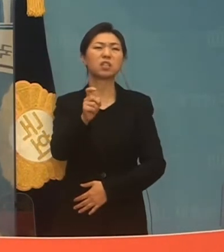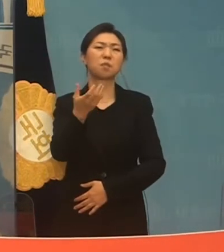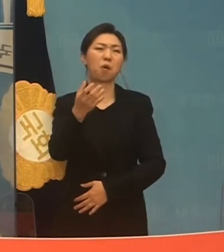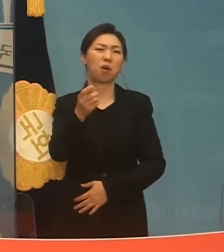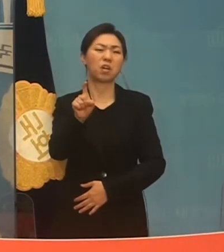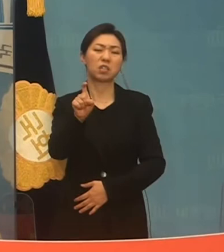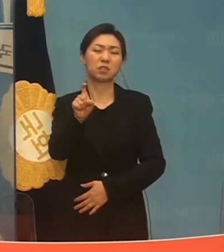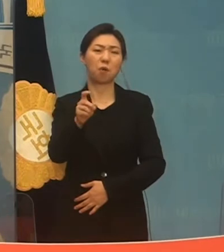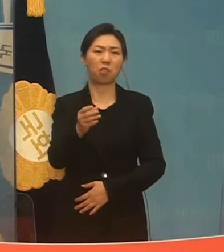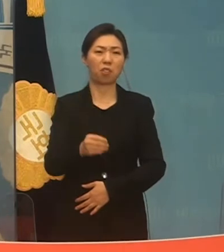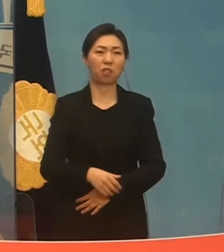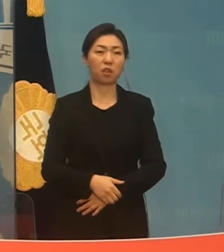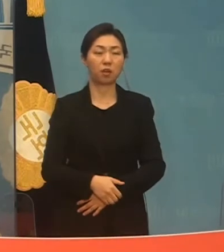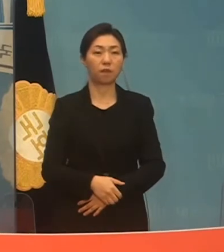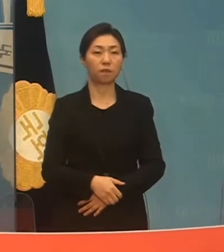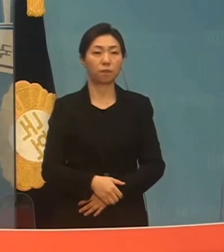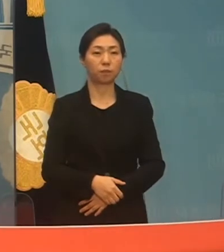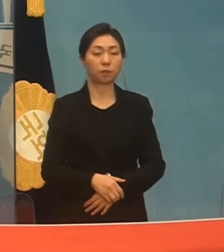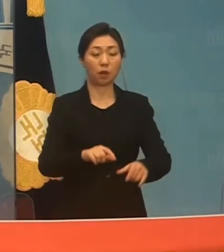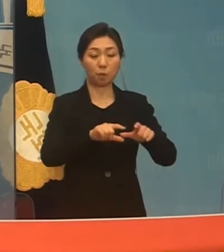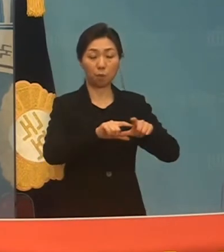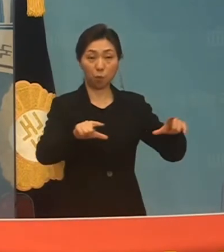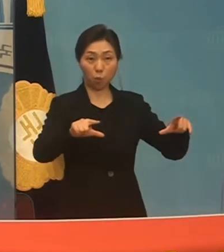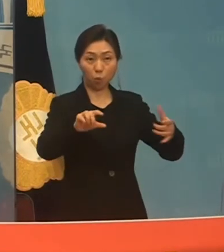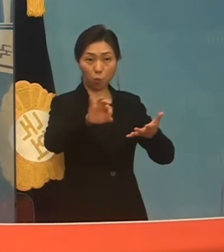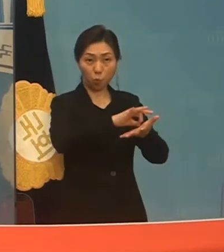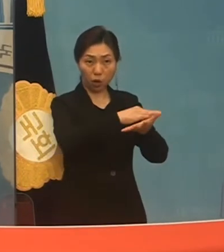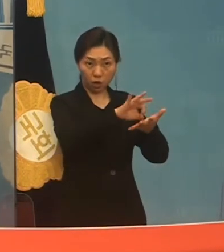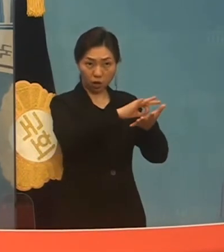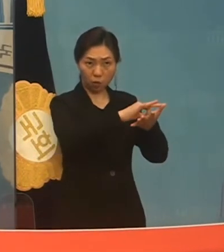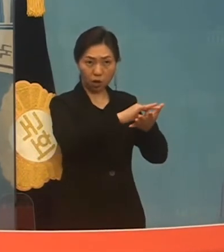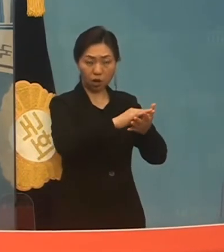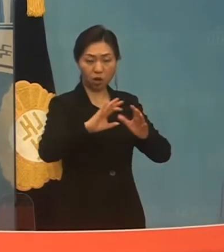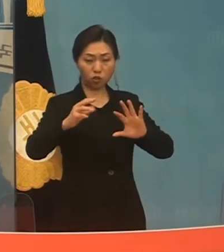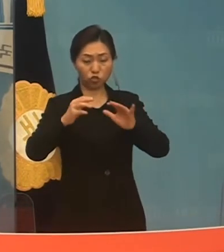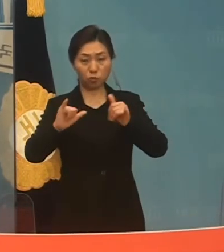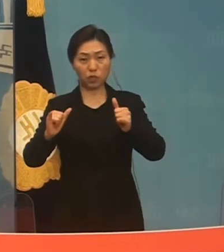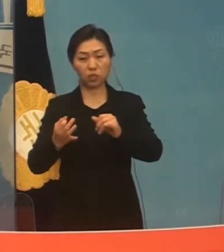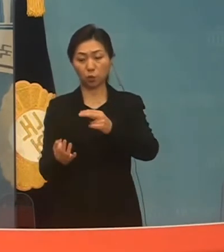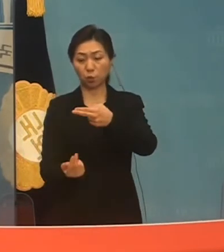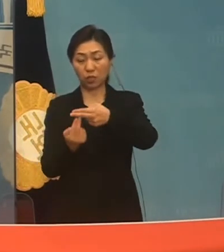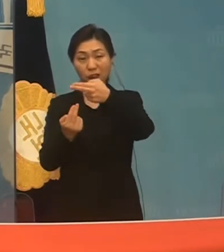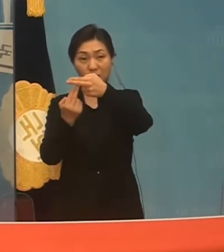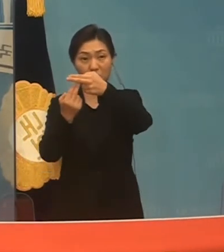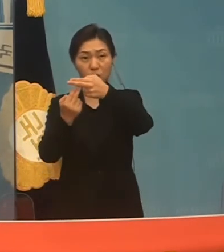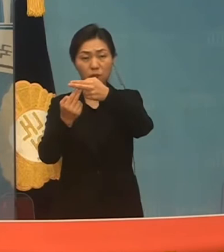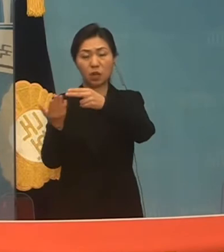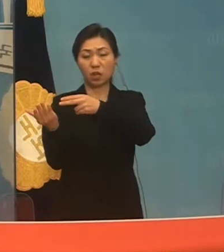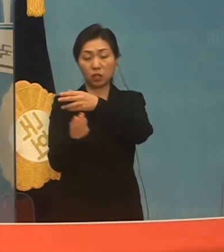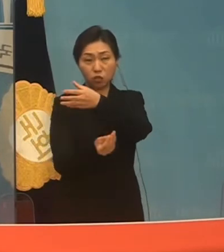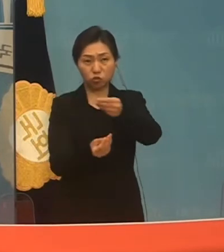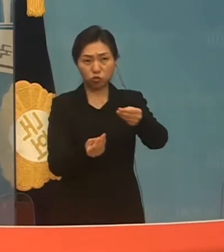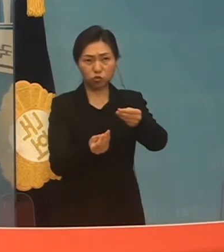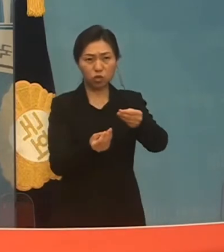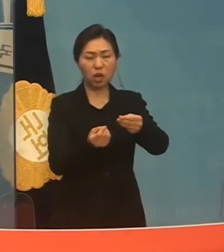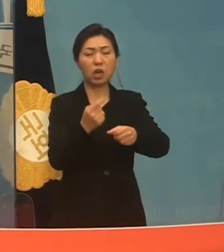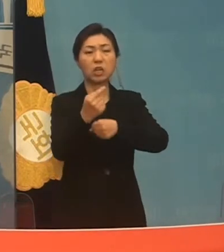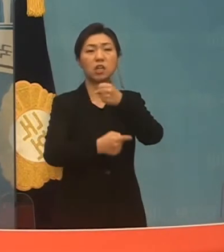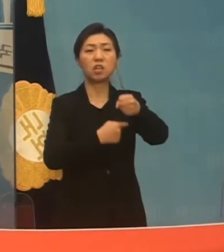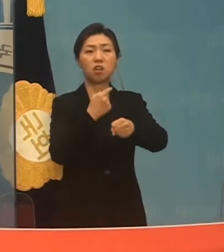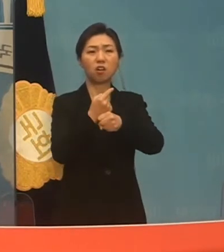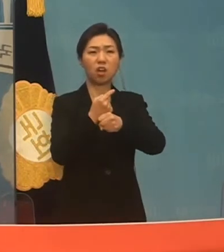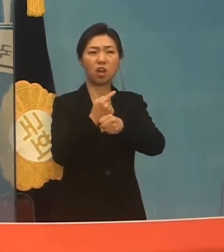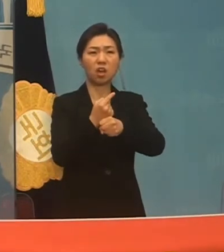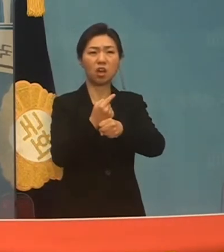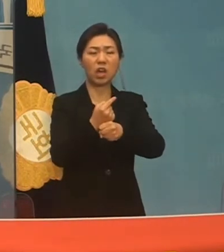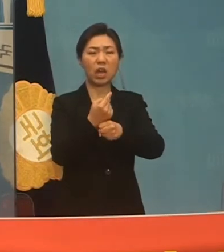이는 정부와 각 지자체의 일반회계 예치와 국민들의 예금, 대출을 통해 1년에 수조 원의 수익을 올리고